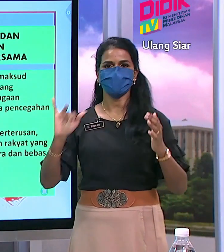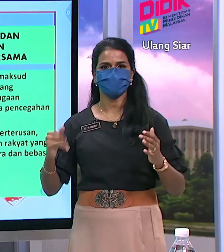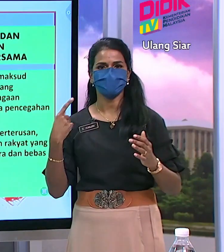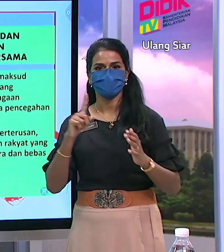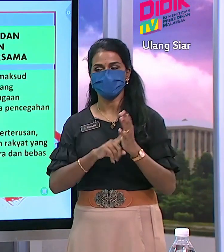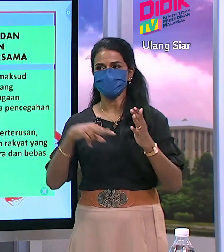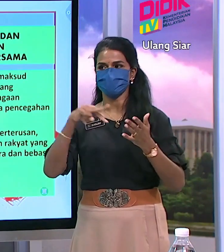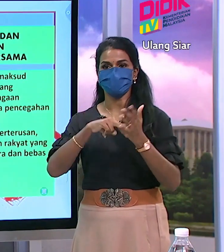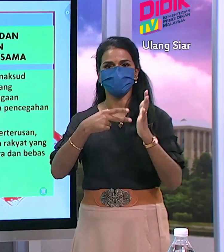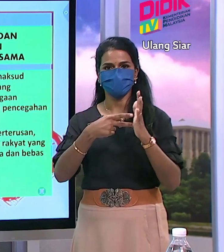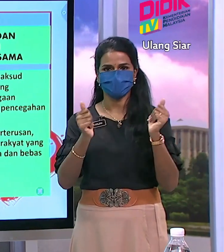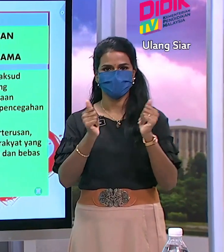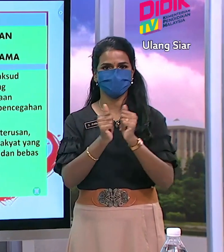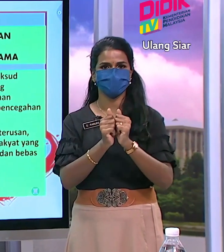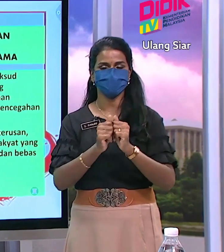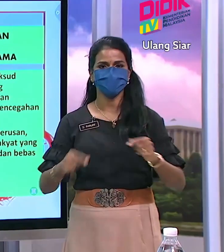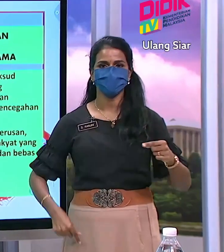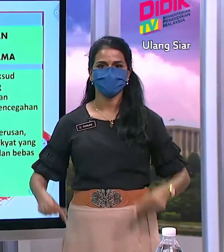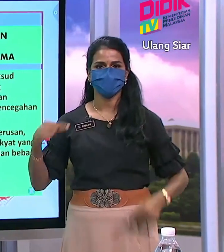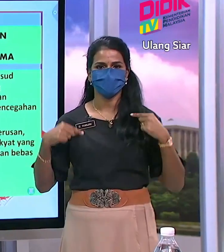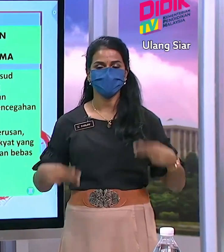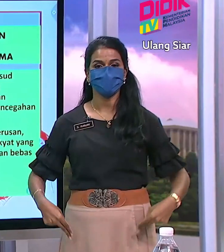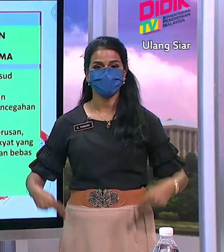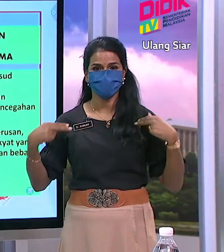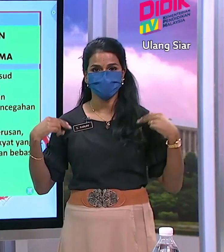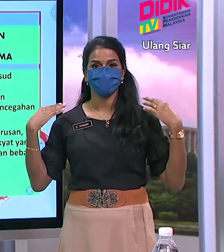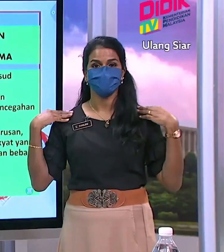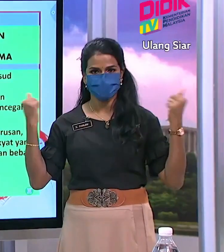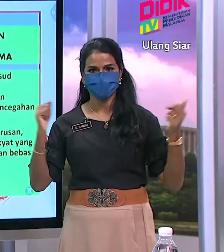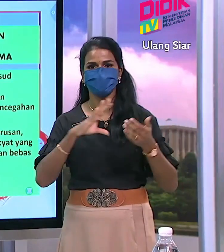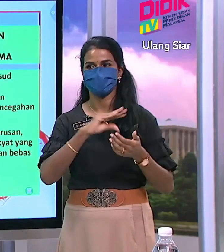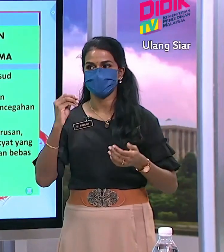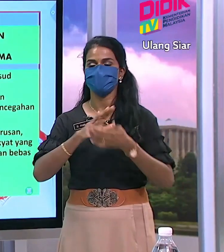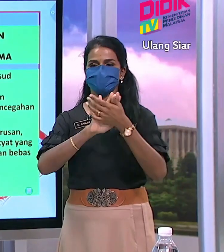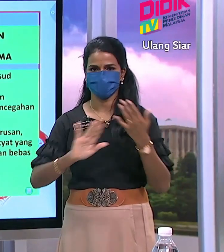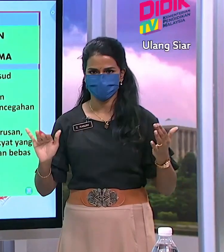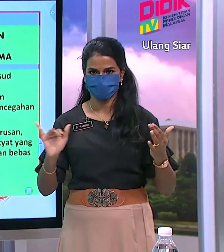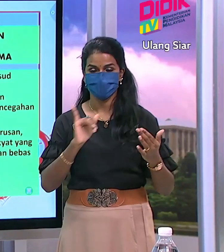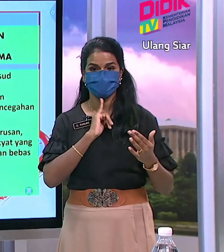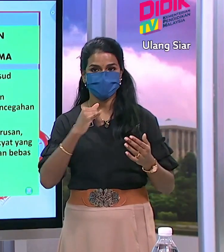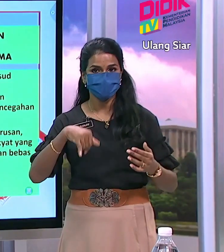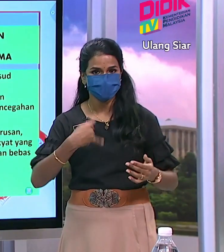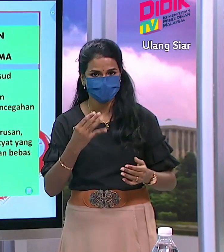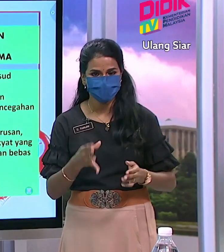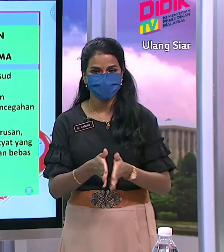Apa yang dimaksudkan dengan gaya hidup sehat dan selamat. Saya ingin